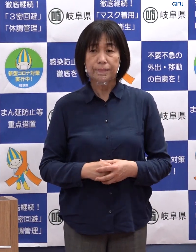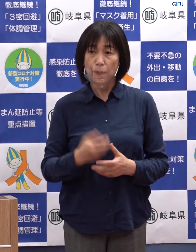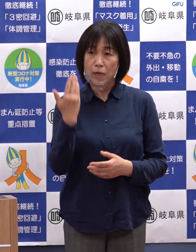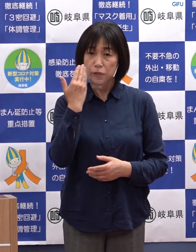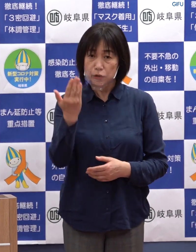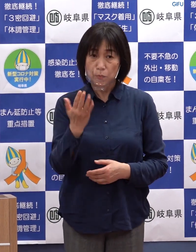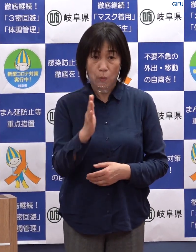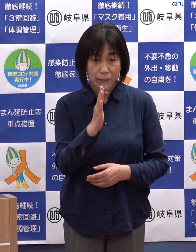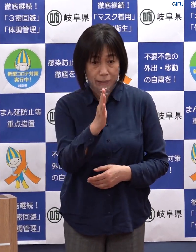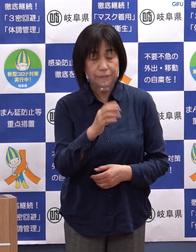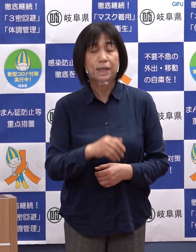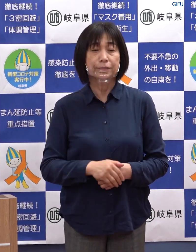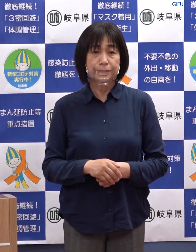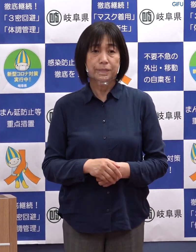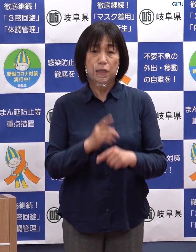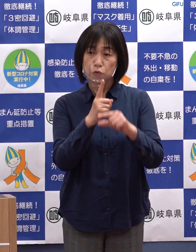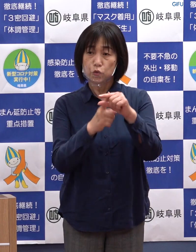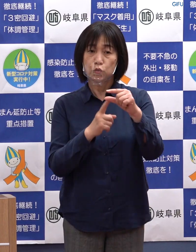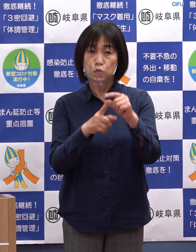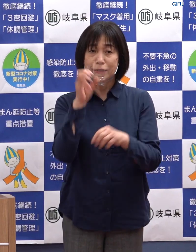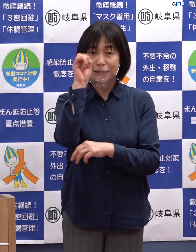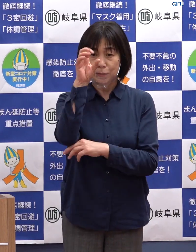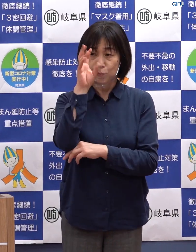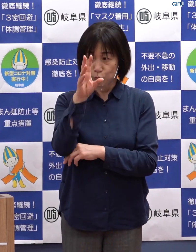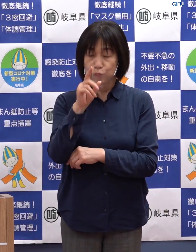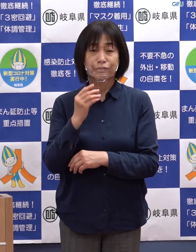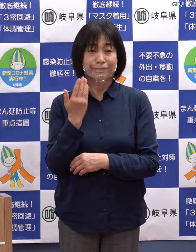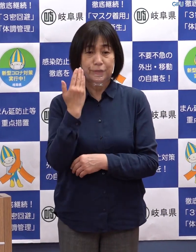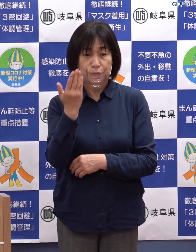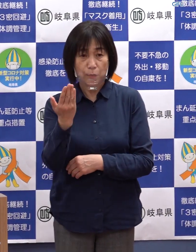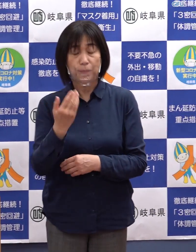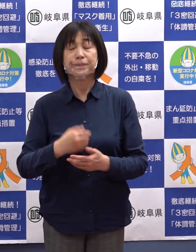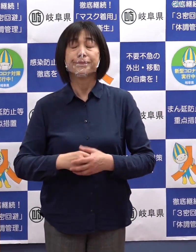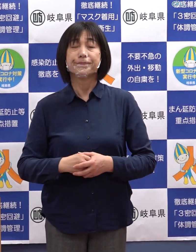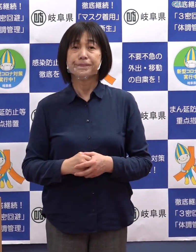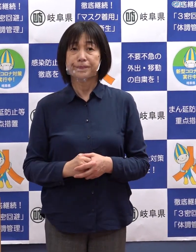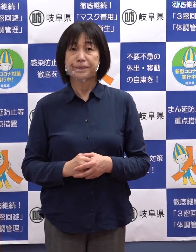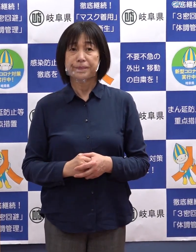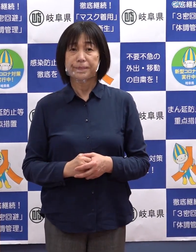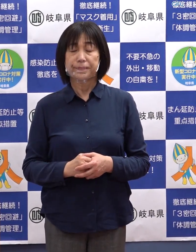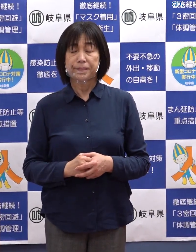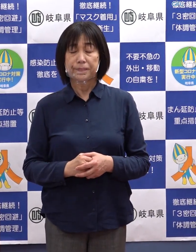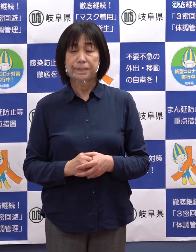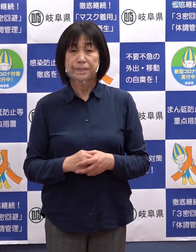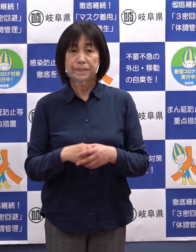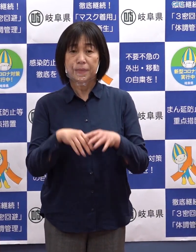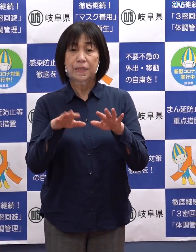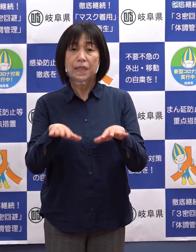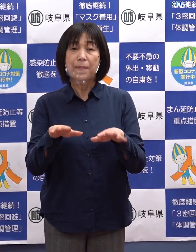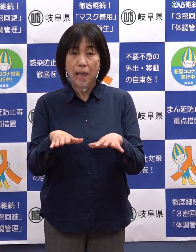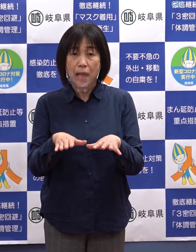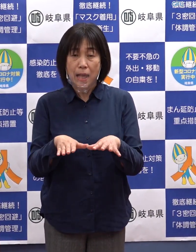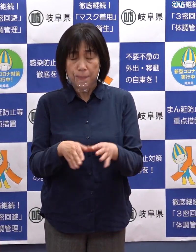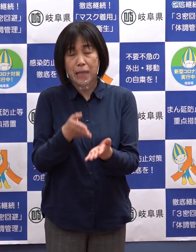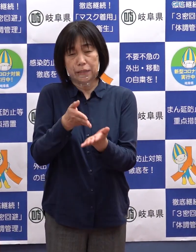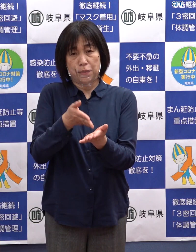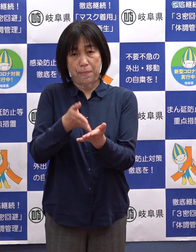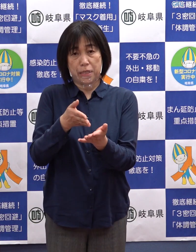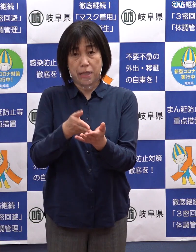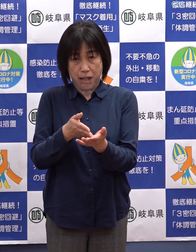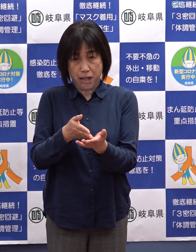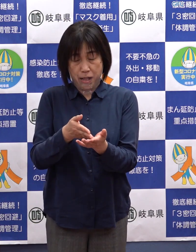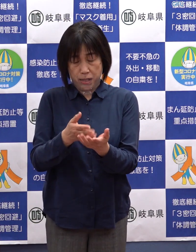はい、 新日新聞の安田です。 よろしくお願いします。 今ご説明いただいたように、その拡大